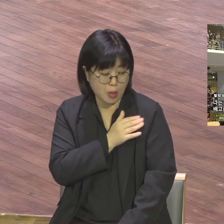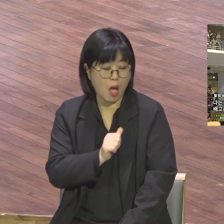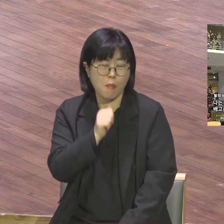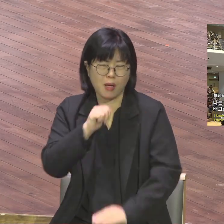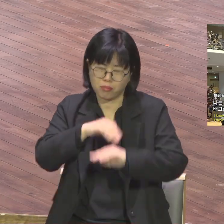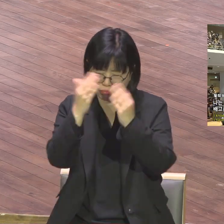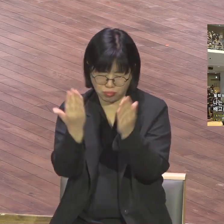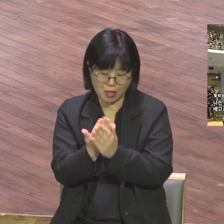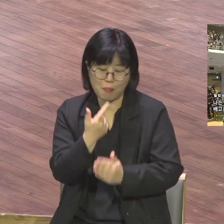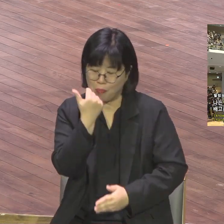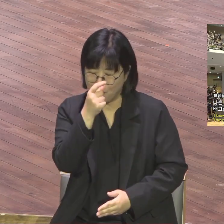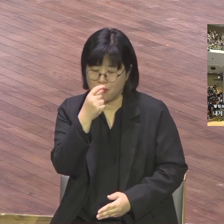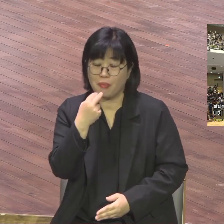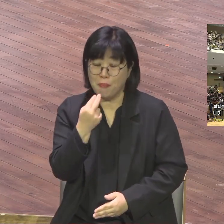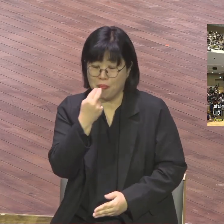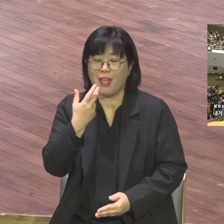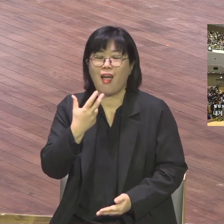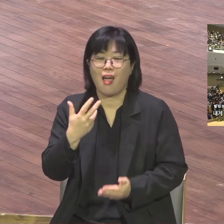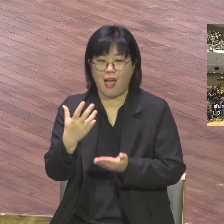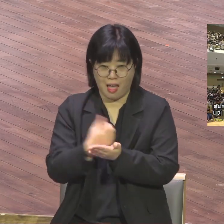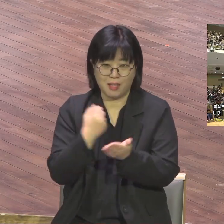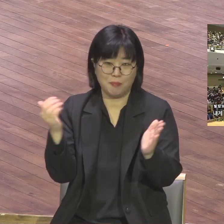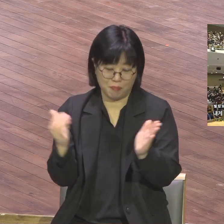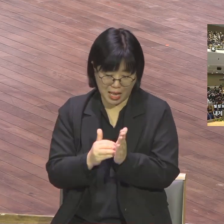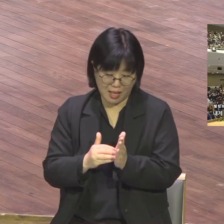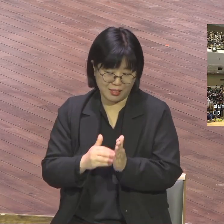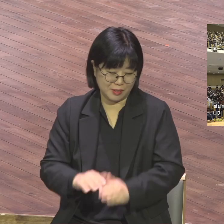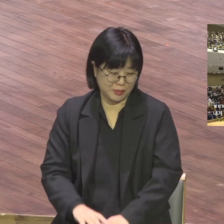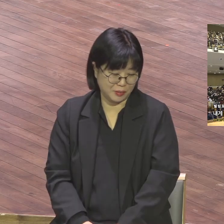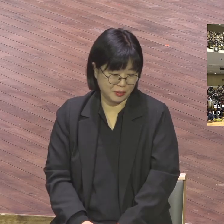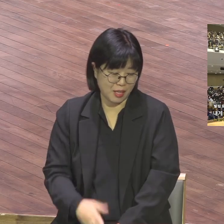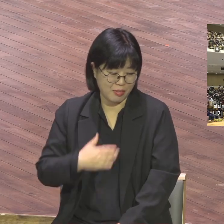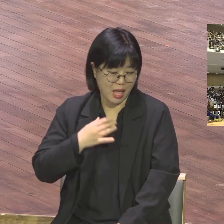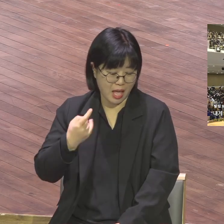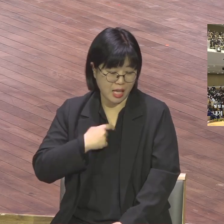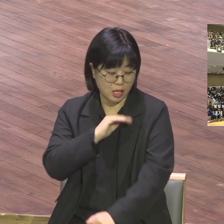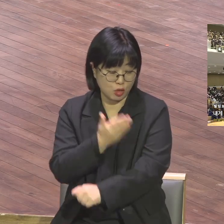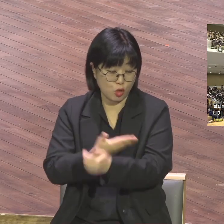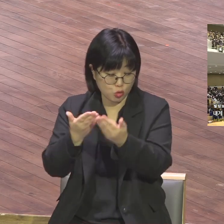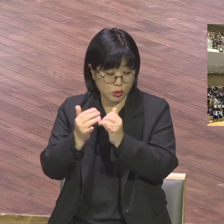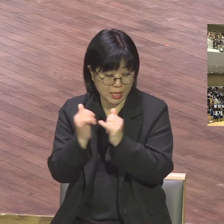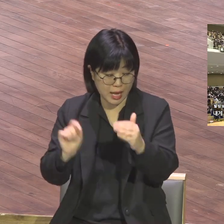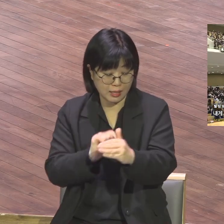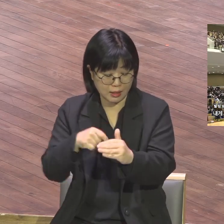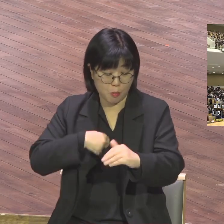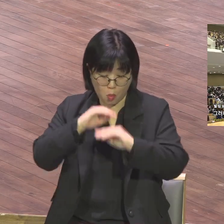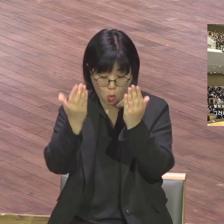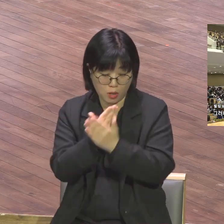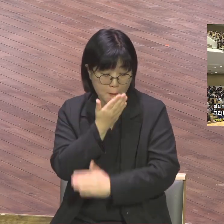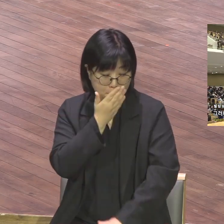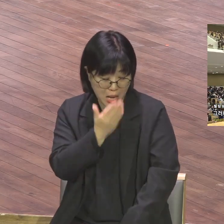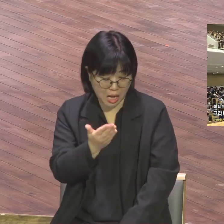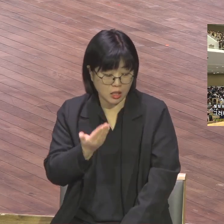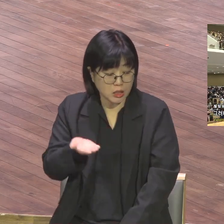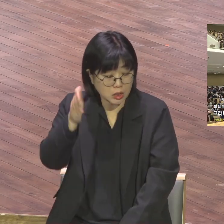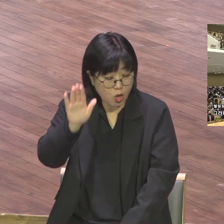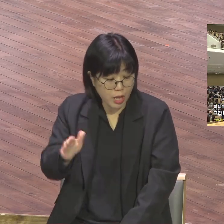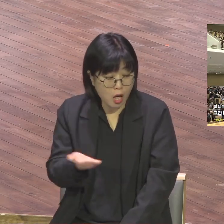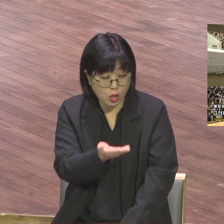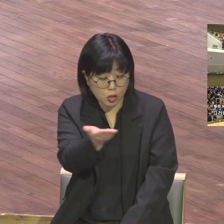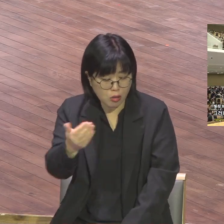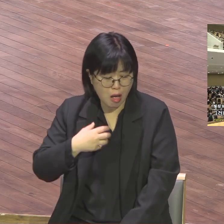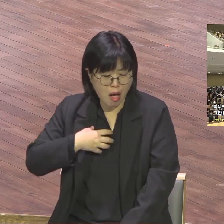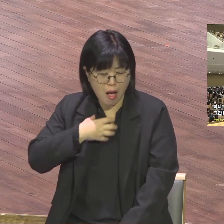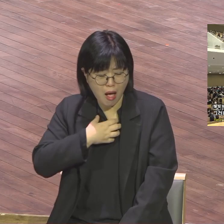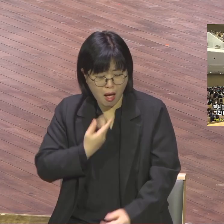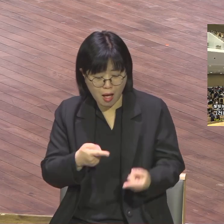아는 일체의 비결을 배웠노라. 내게 능력 주신 자 안에서 내가 모든 것을 할 수 있느니라. 그러나 너희가